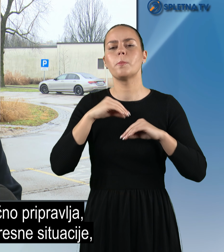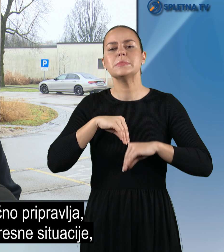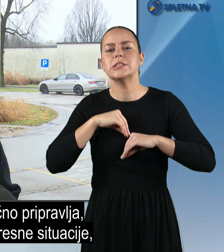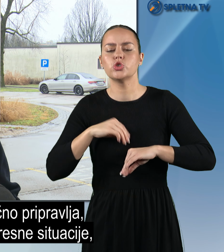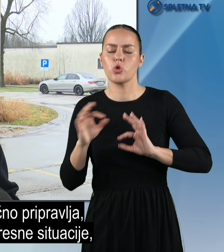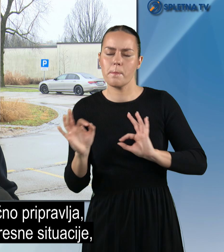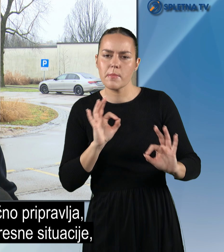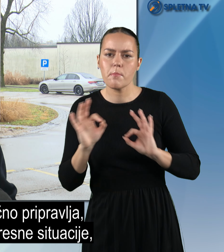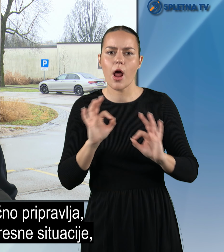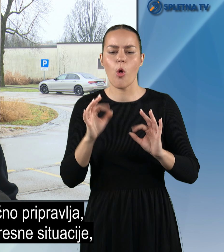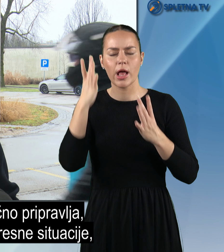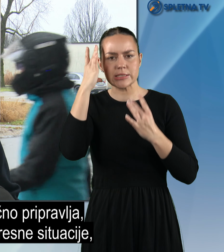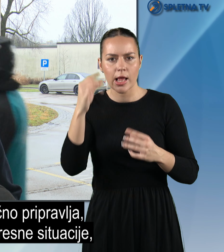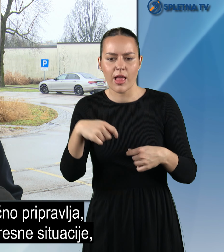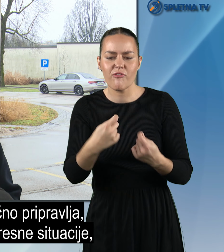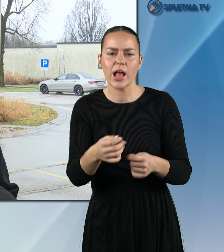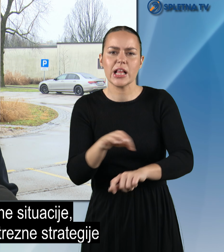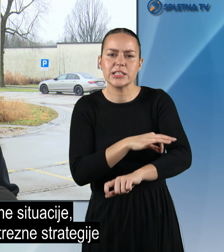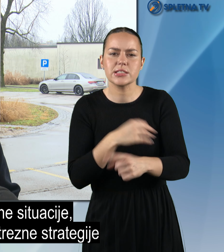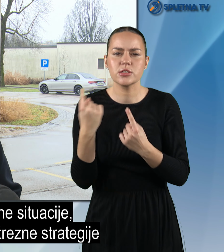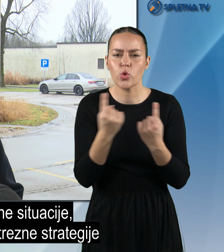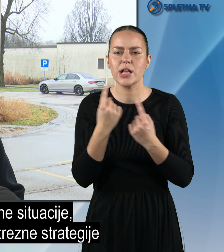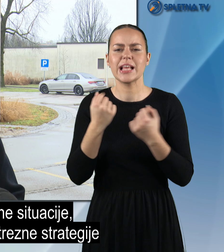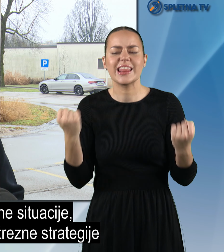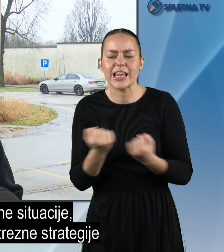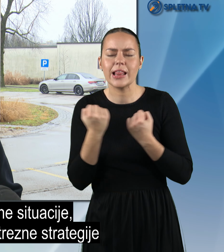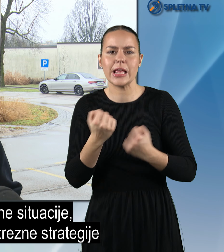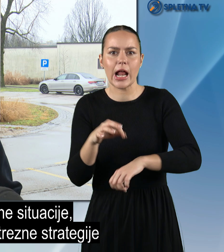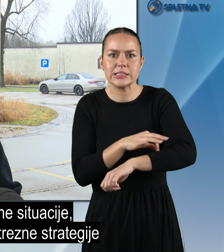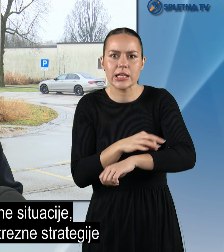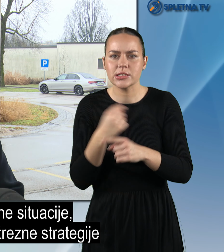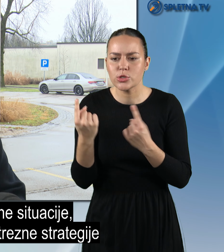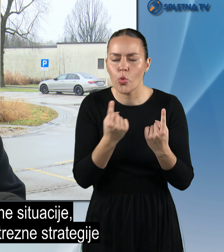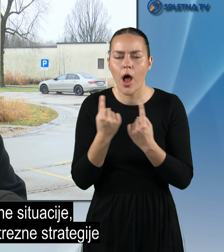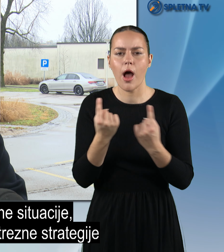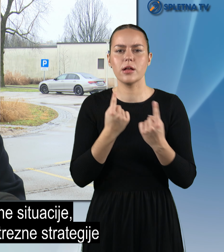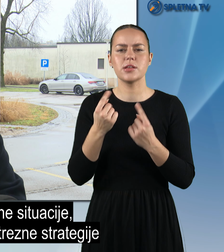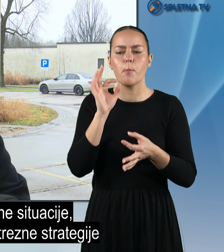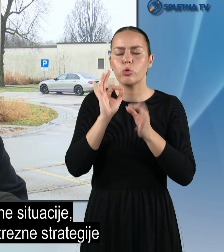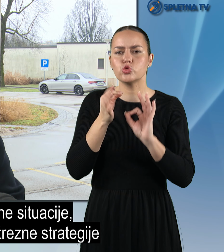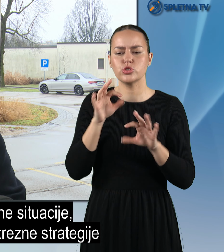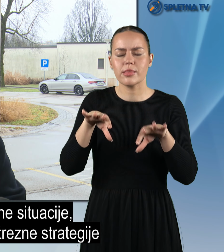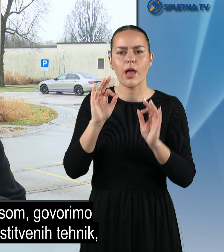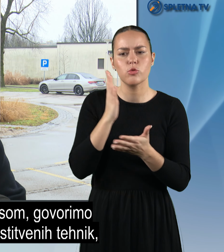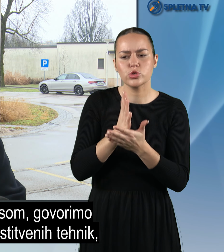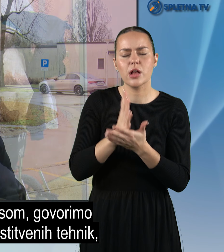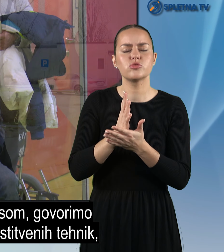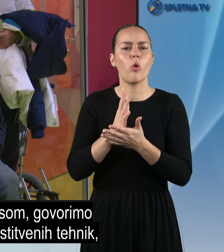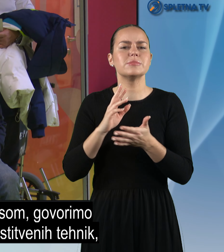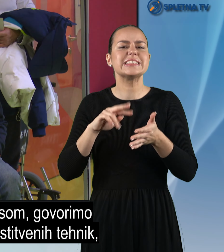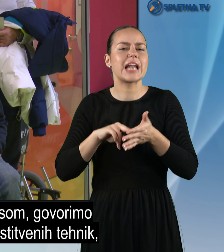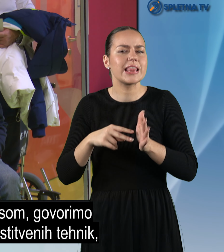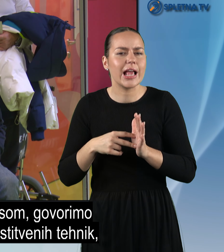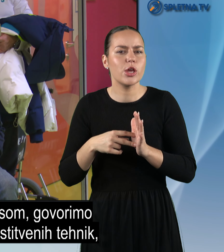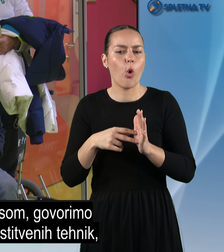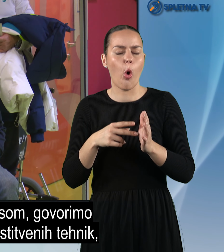pripravlja, se navadi na stresne situacije, trenira stresne situacije, poskuša najti ustrezne strategije soočanja s